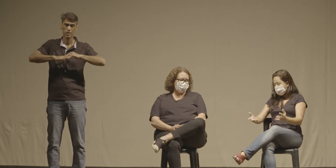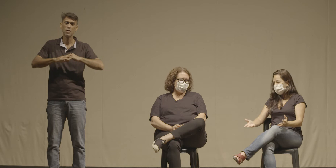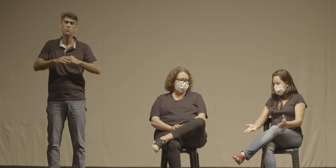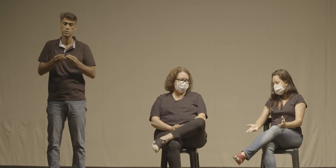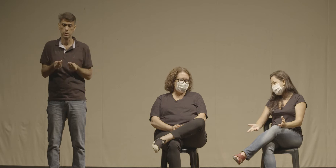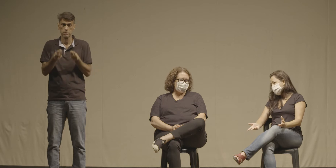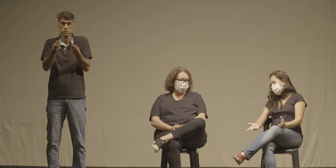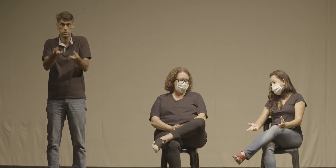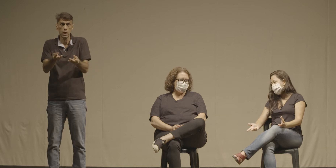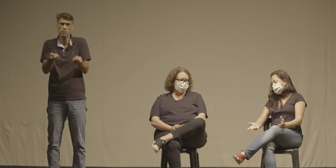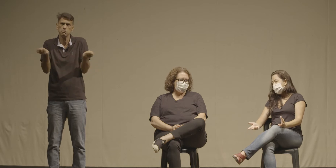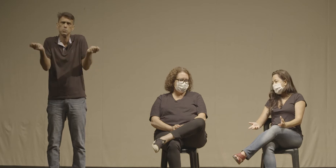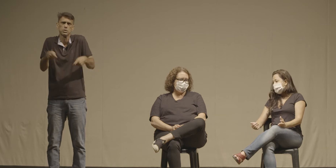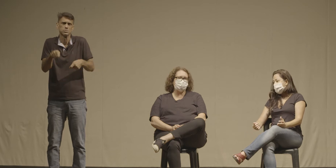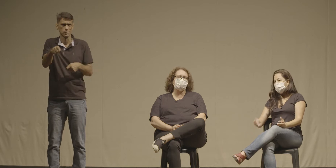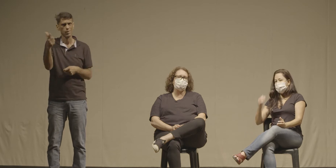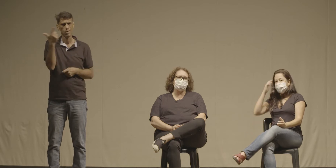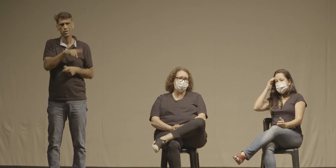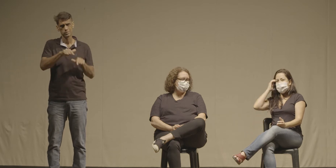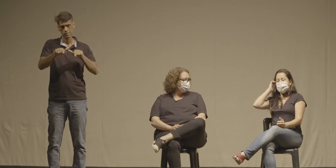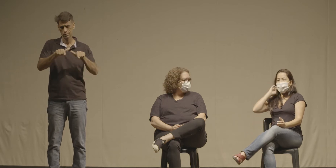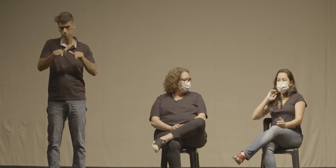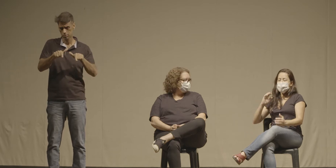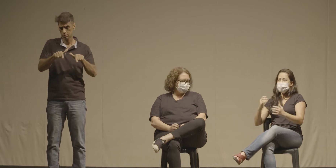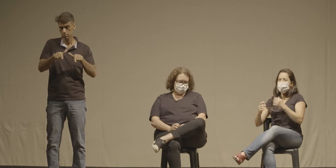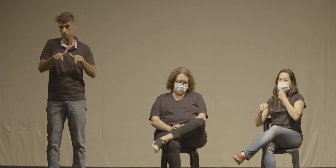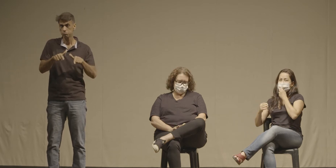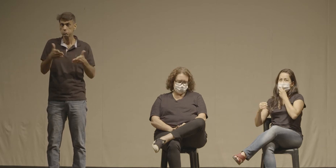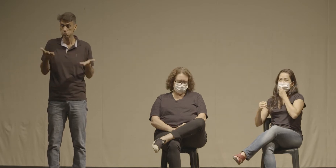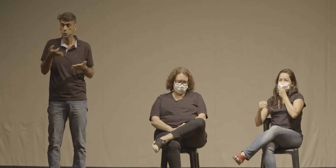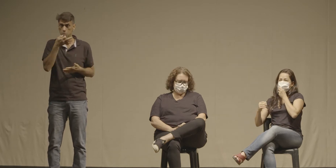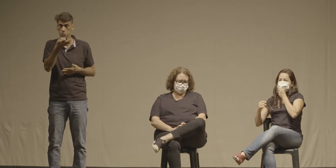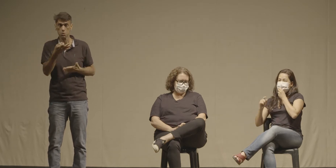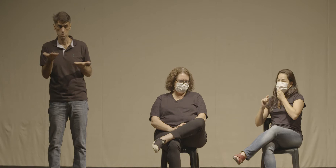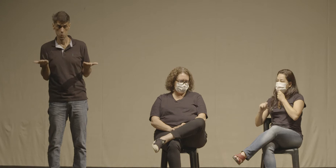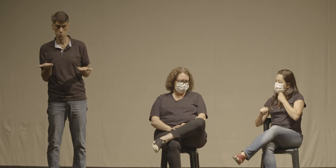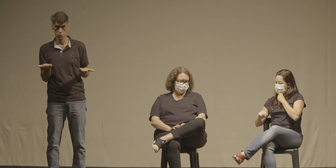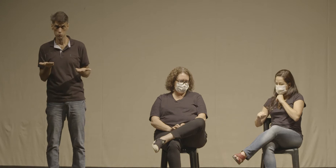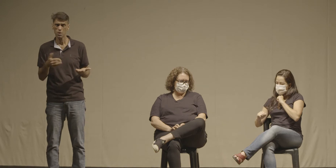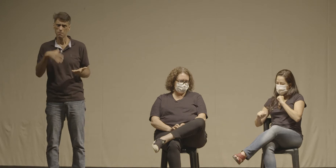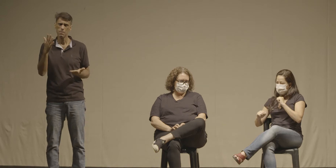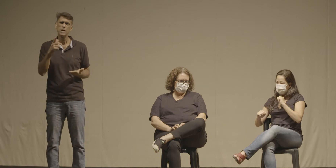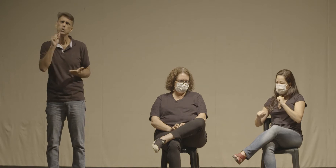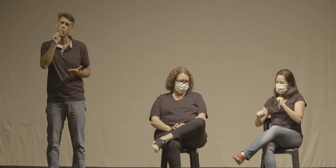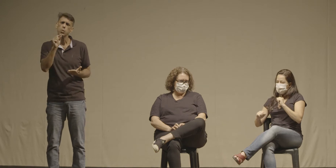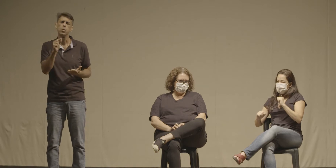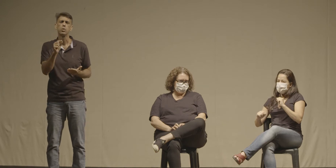dar condições para essa pessoa. Então, eu acho que hoje é mais